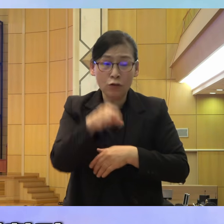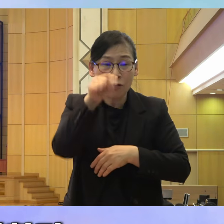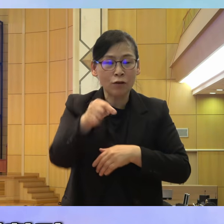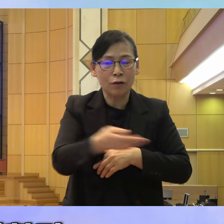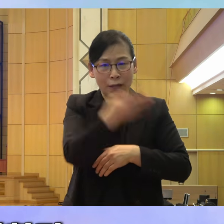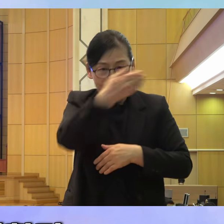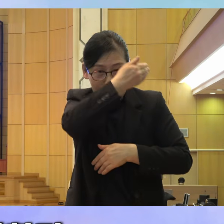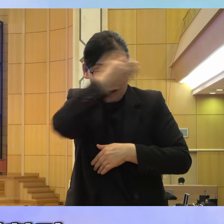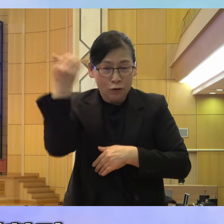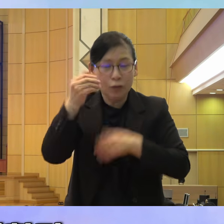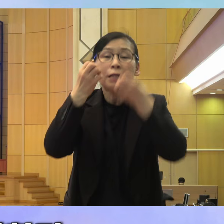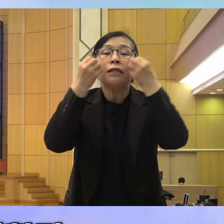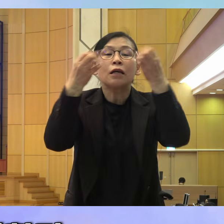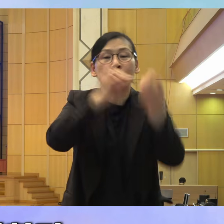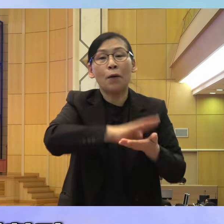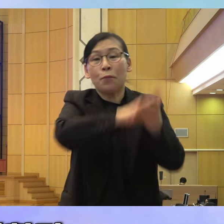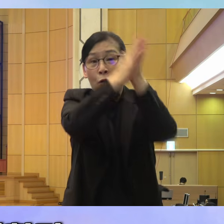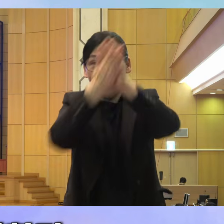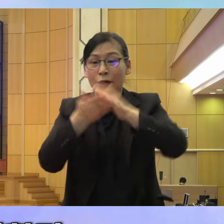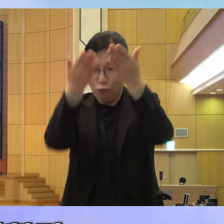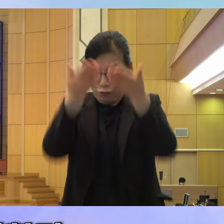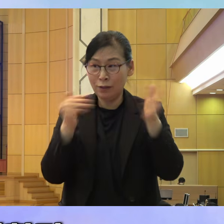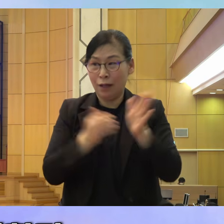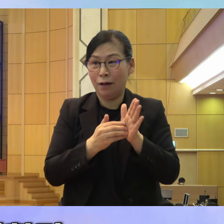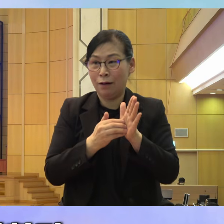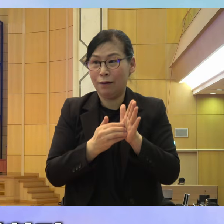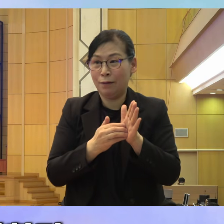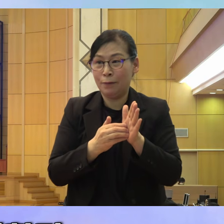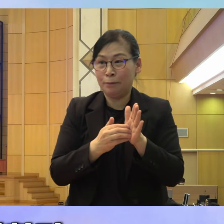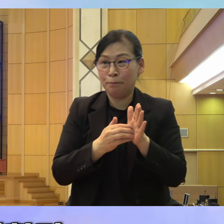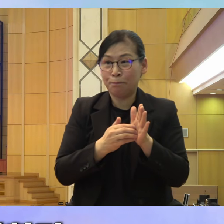내 청춘을 새롭게 하시는 도다.